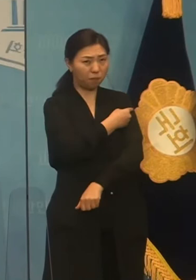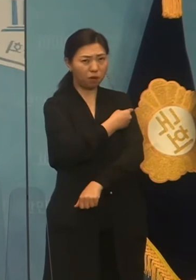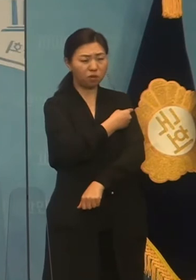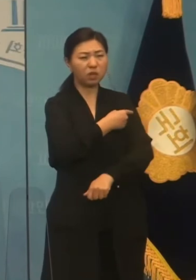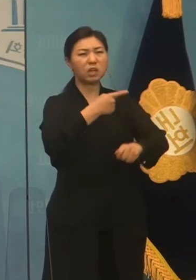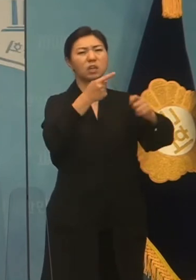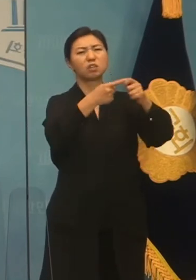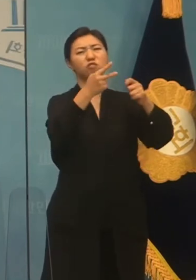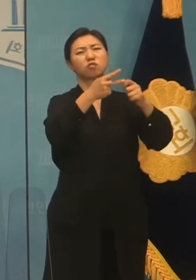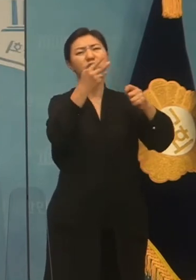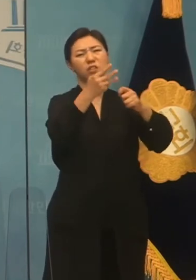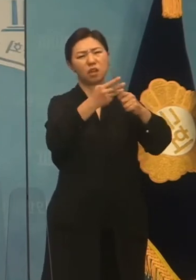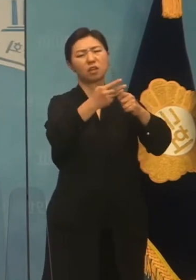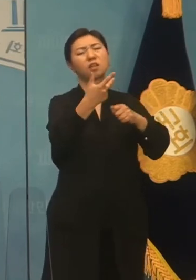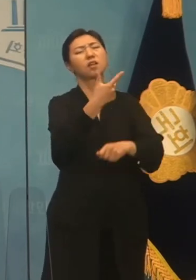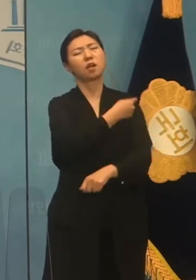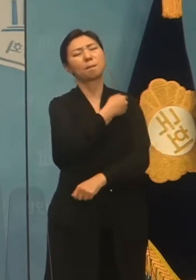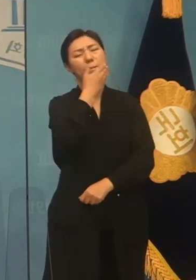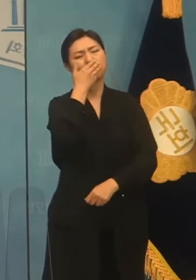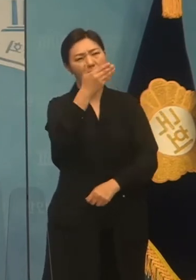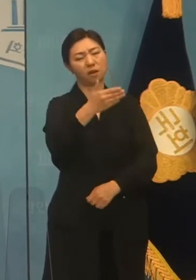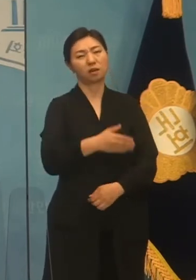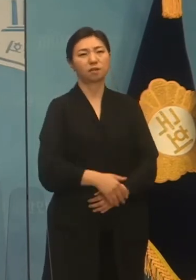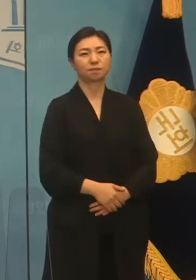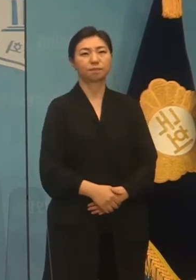번씩 접종할 수 있는 양입니다.